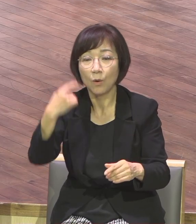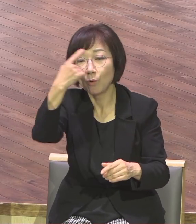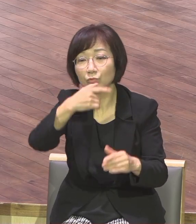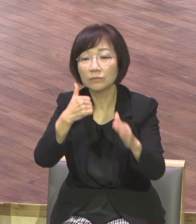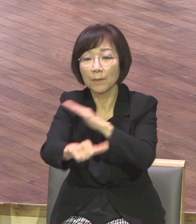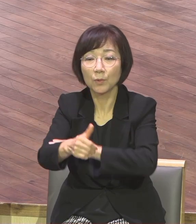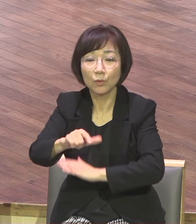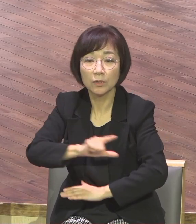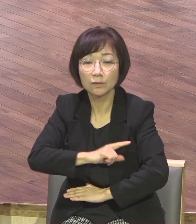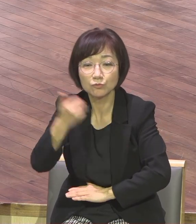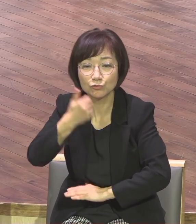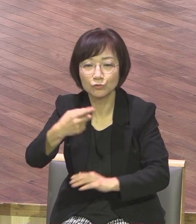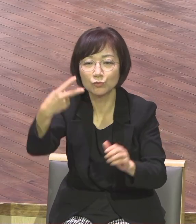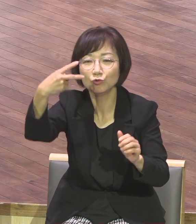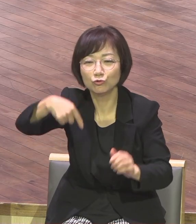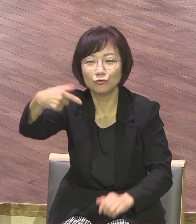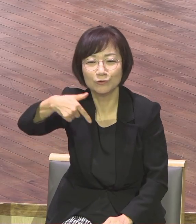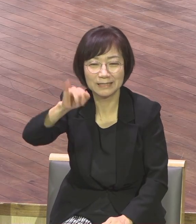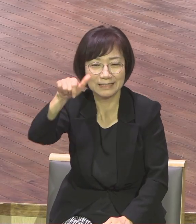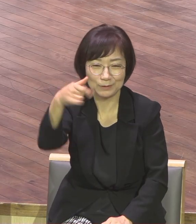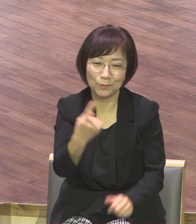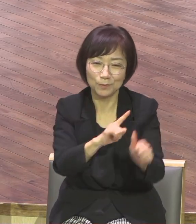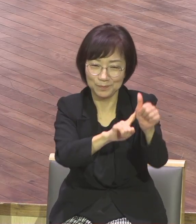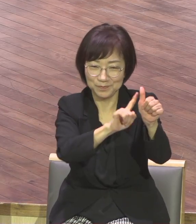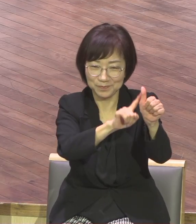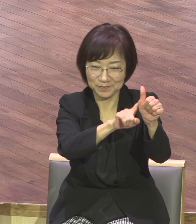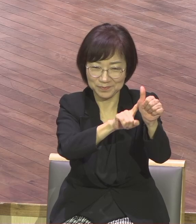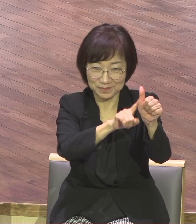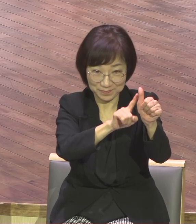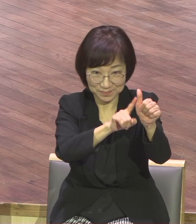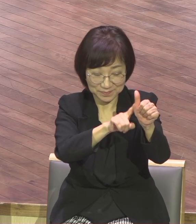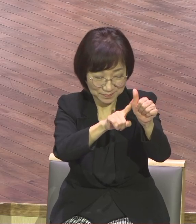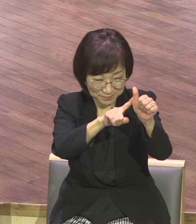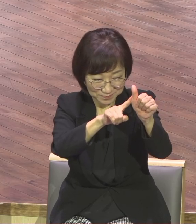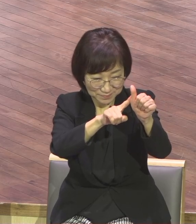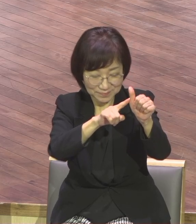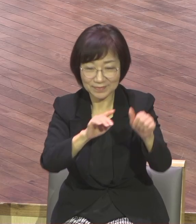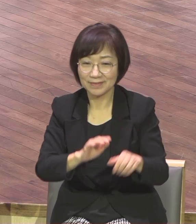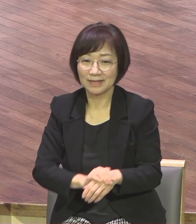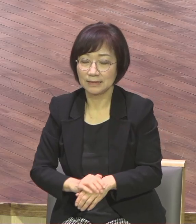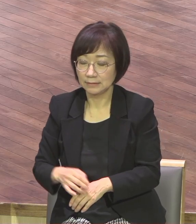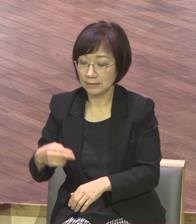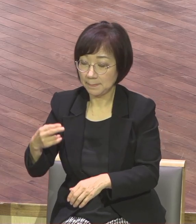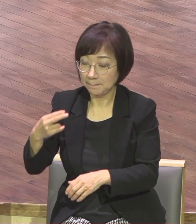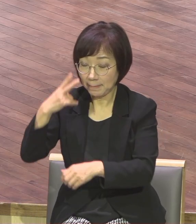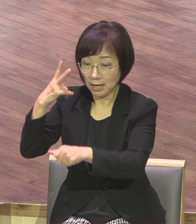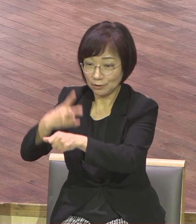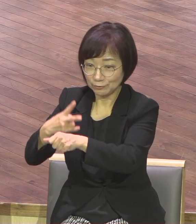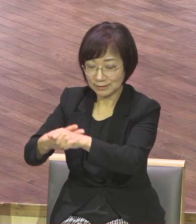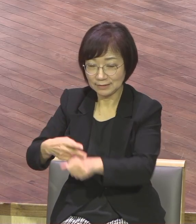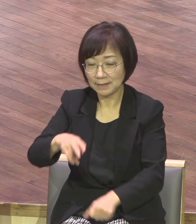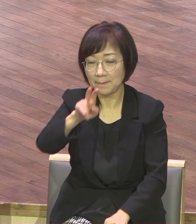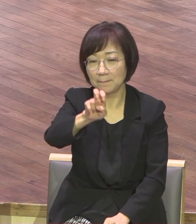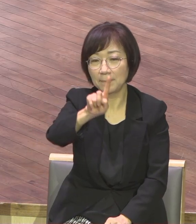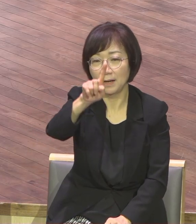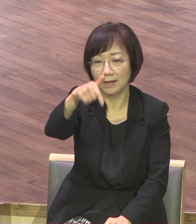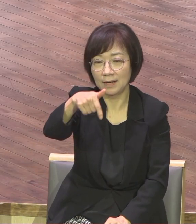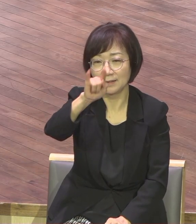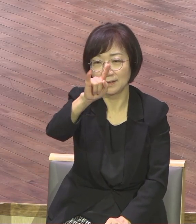그랬습니다. 두기고는 사도행전 20장 4절에 보면 사도 바울이 마게도니아와 헬라 지방의